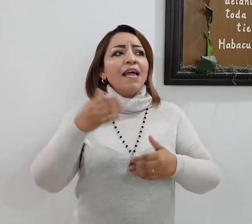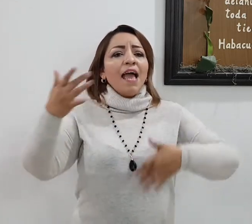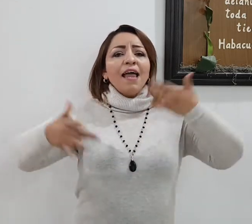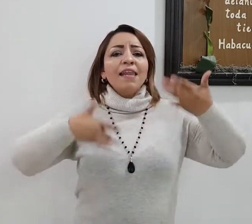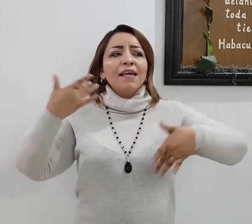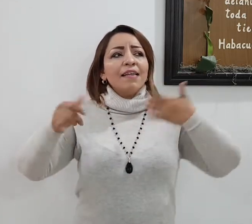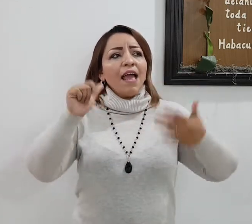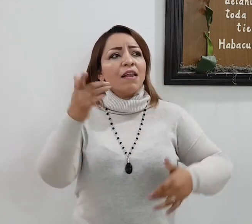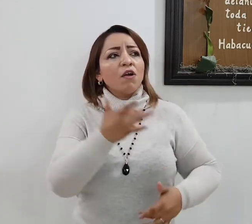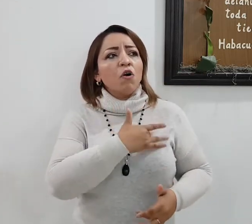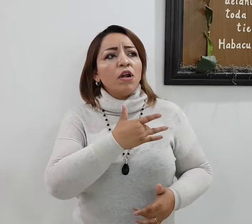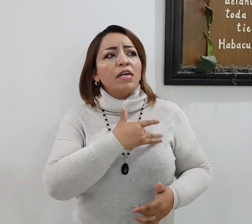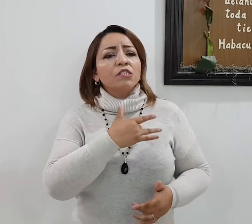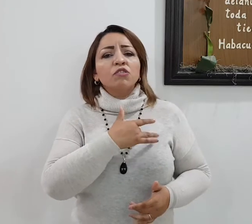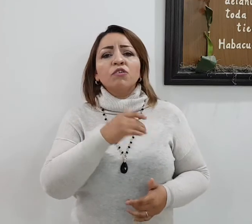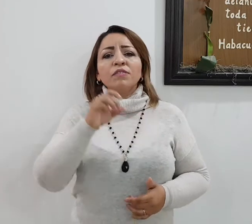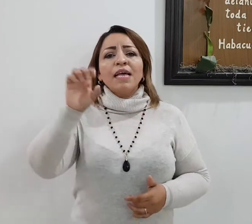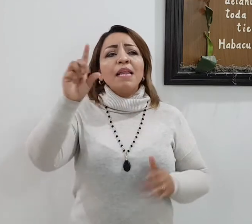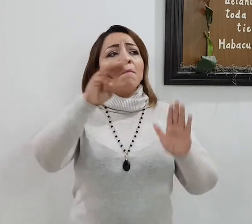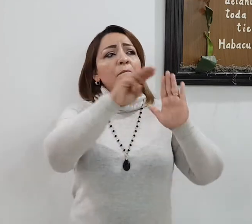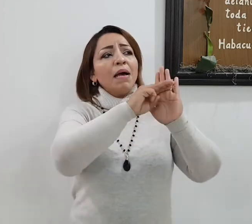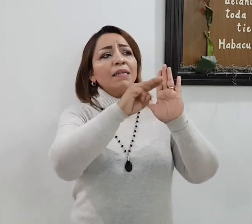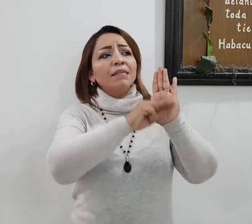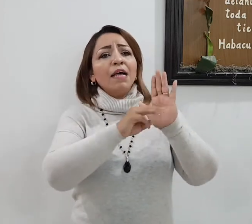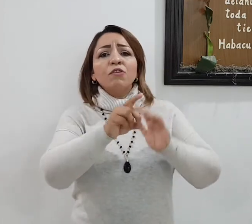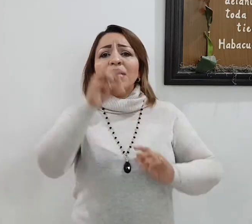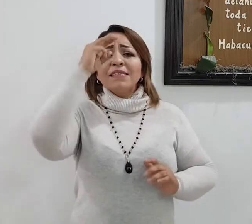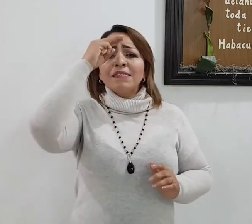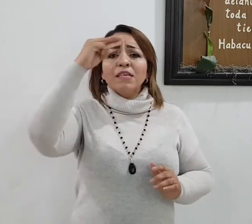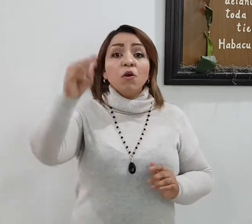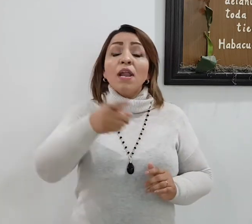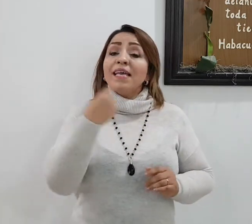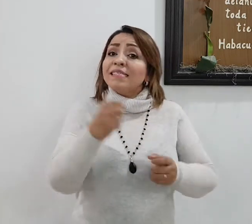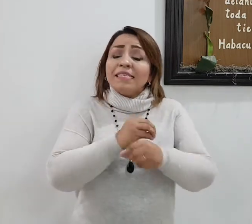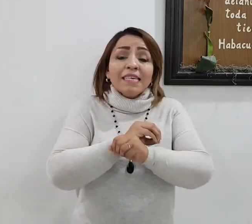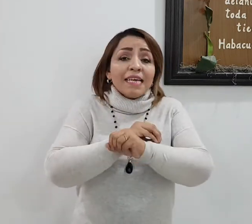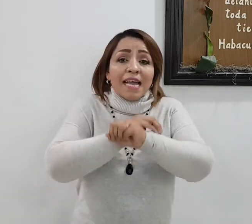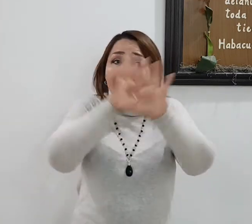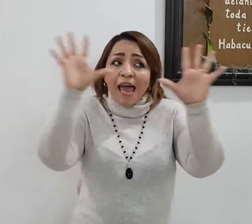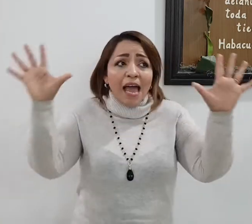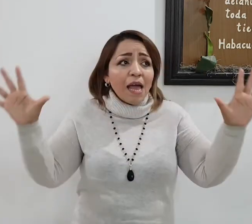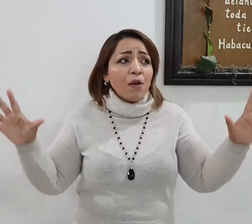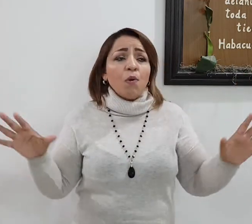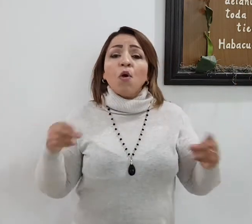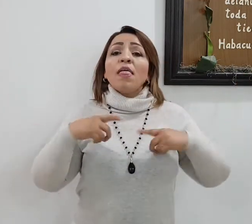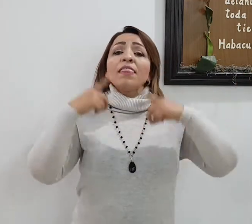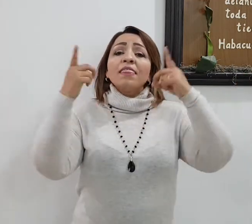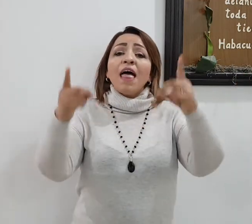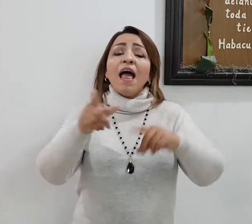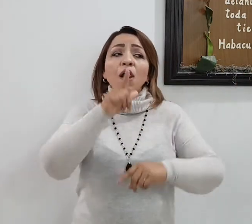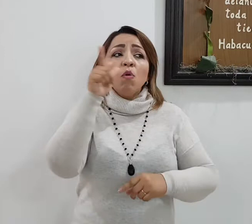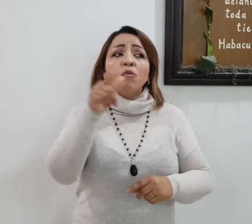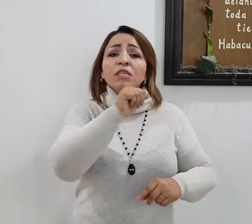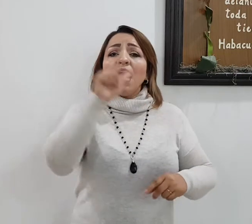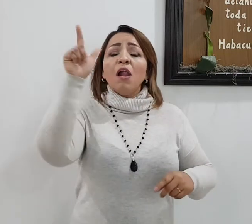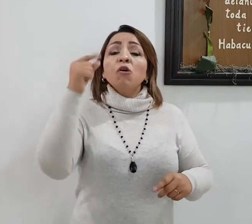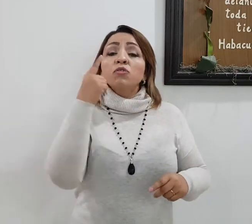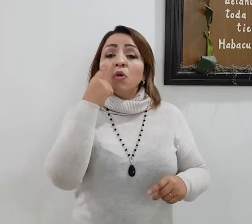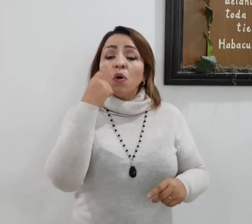angustias y de temores, porque no conozco lo que Dios dice en su palabra. Dice ese mismo versículo 8: el mandamiento del Señor es